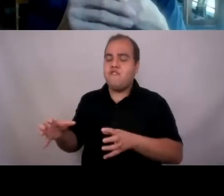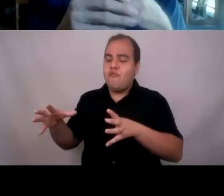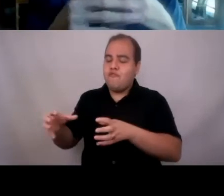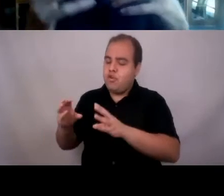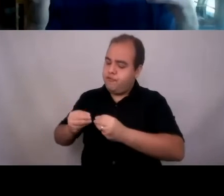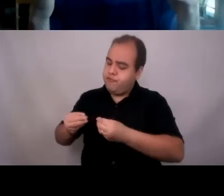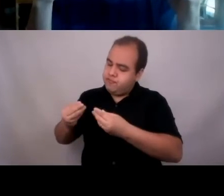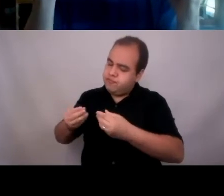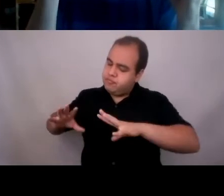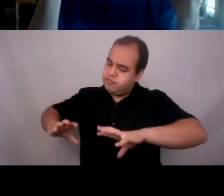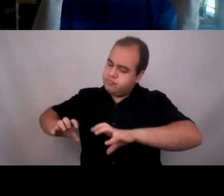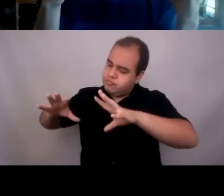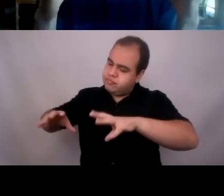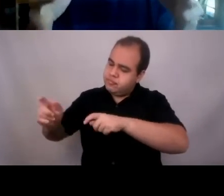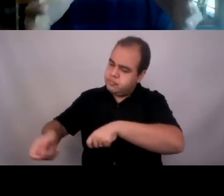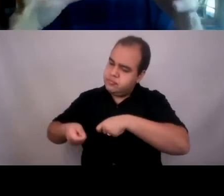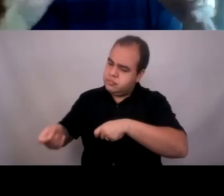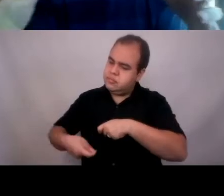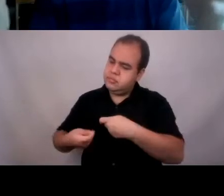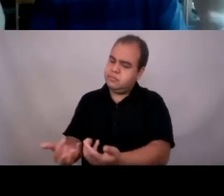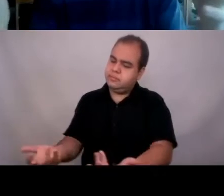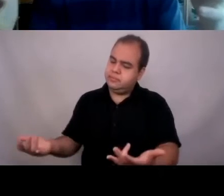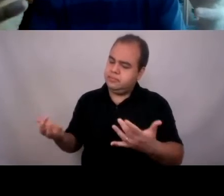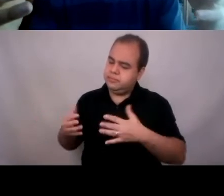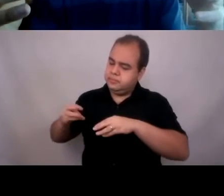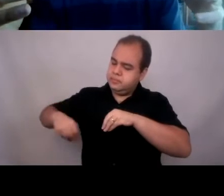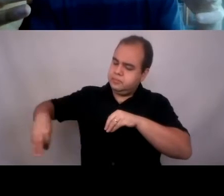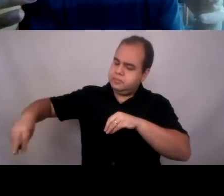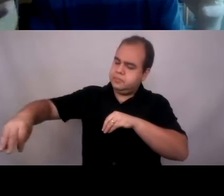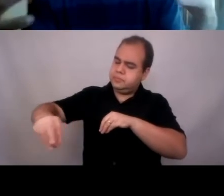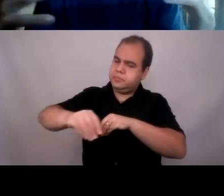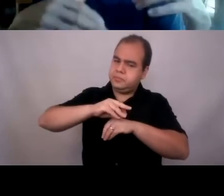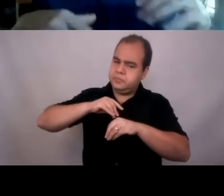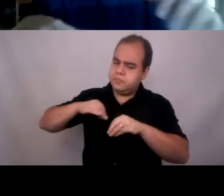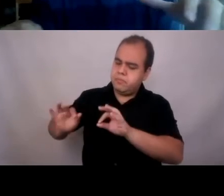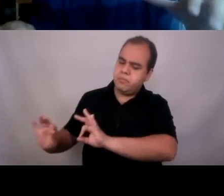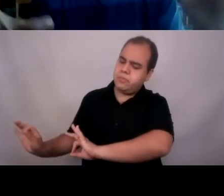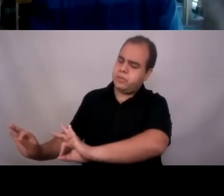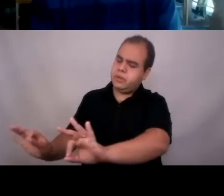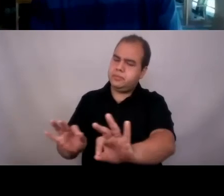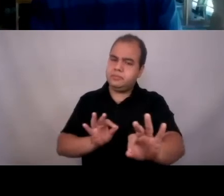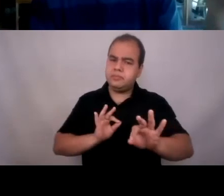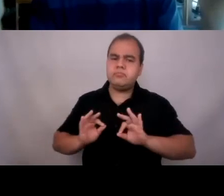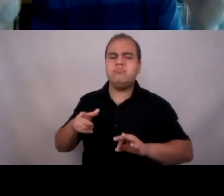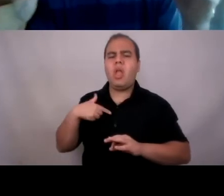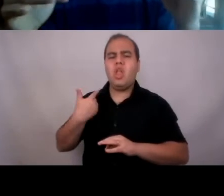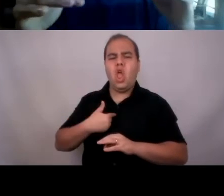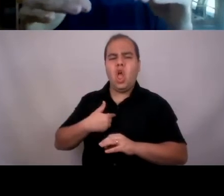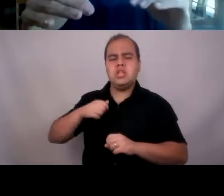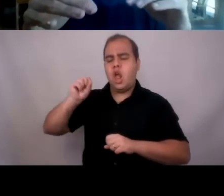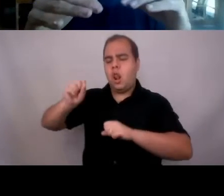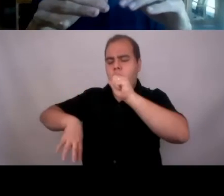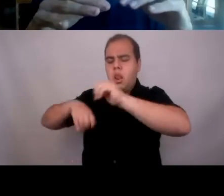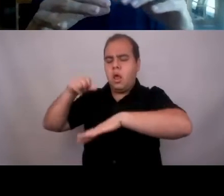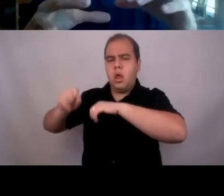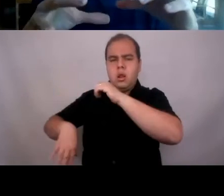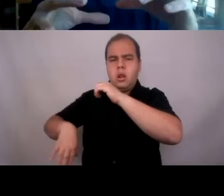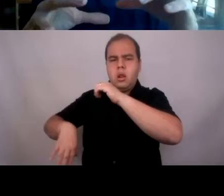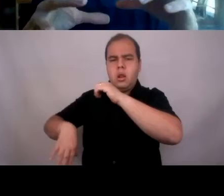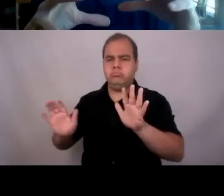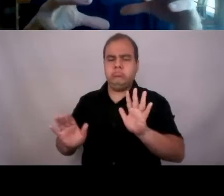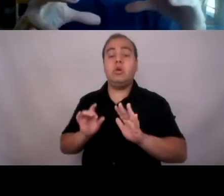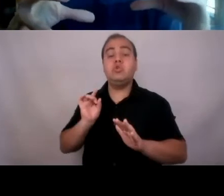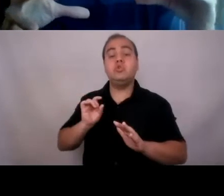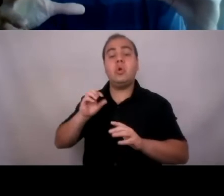nele. E aí a gente não adiciona substrato, a gente simplesmente adiciona uma